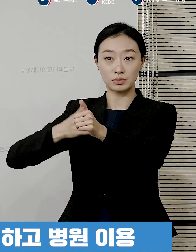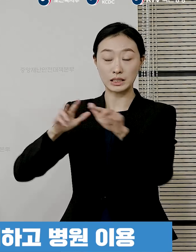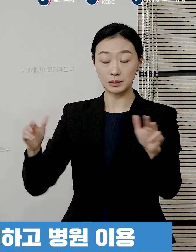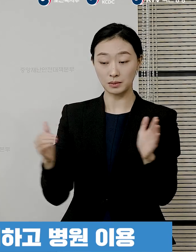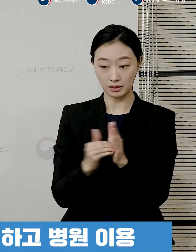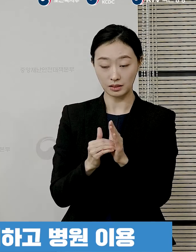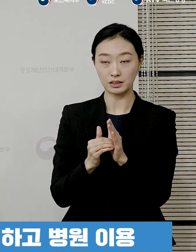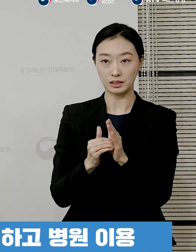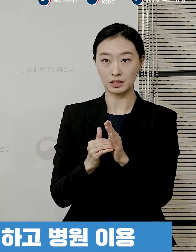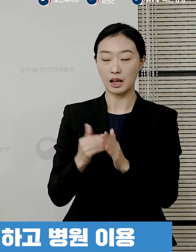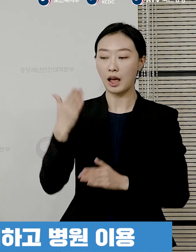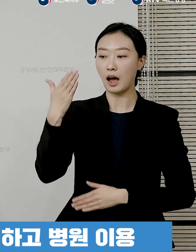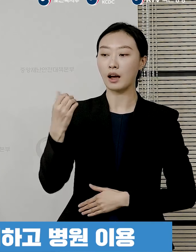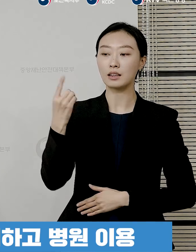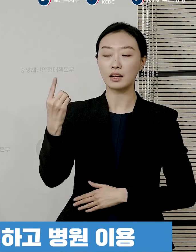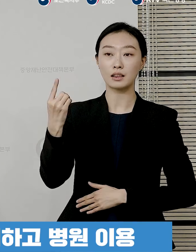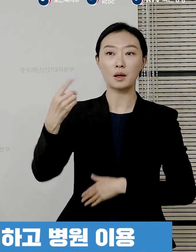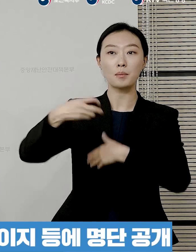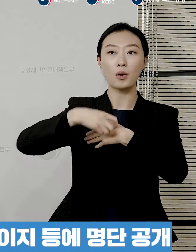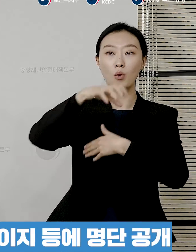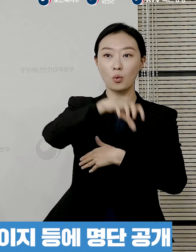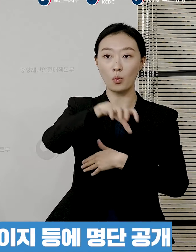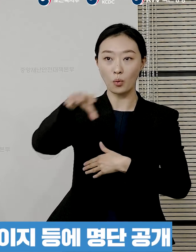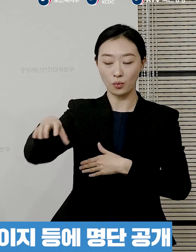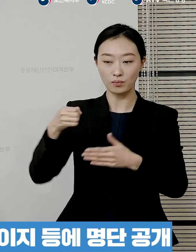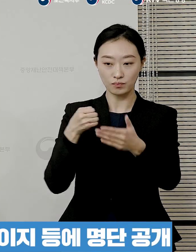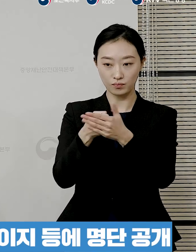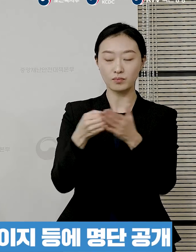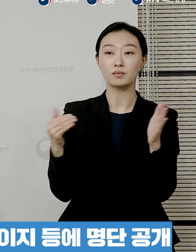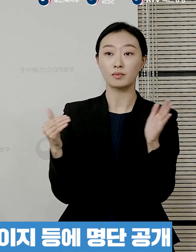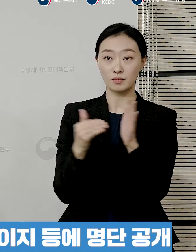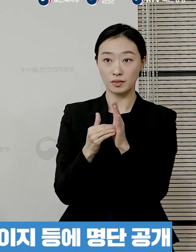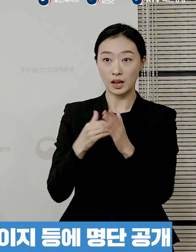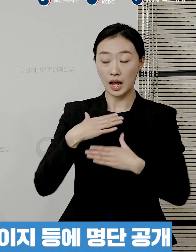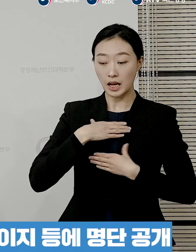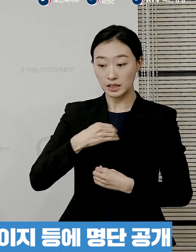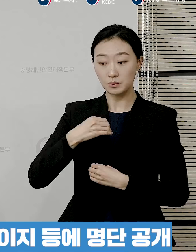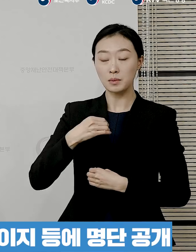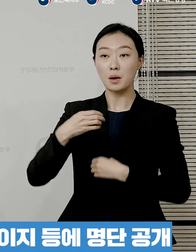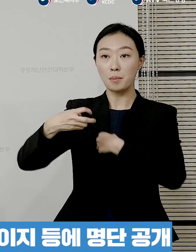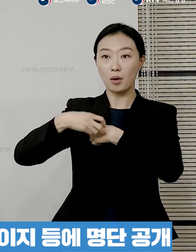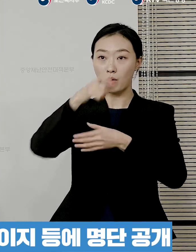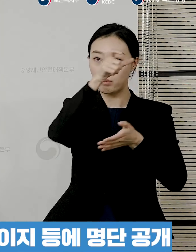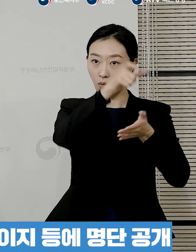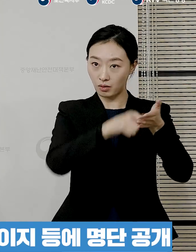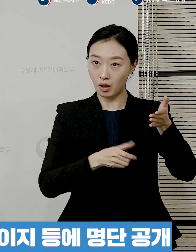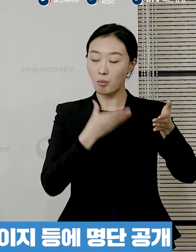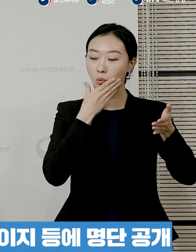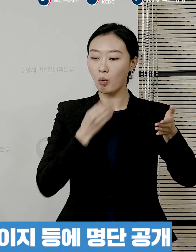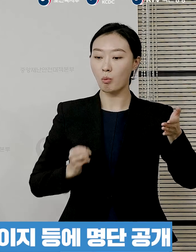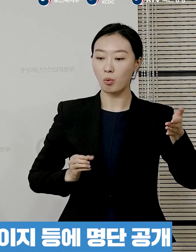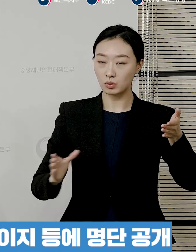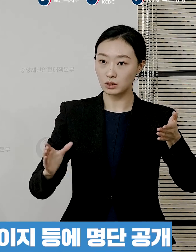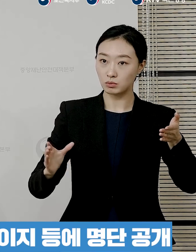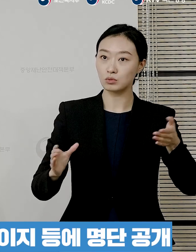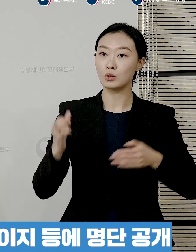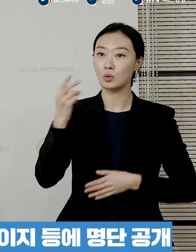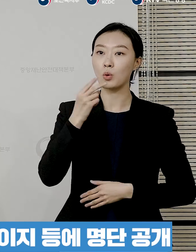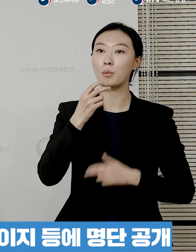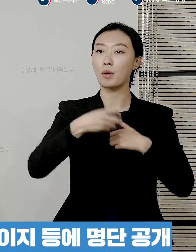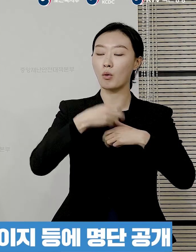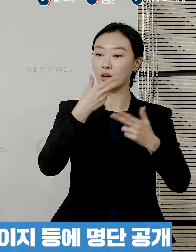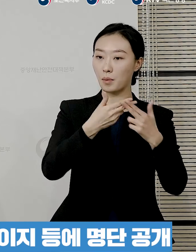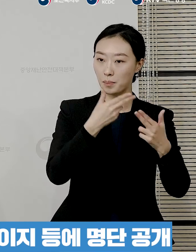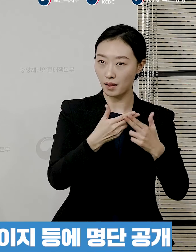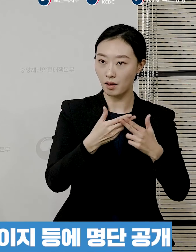국민안심병원을 방문하시기 바랍니다. 현재까지 91개 병원이 지정되었으며 안심병원